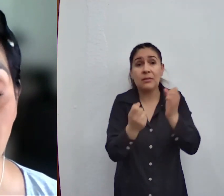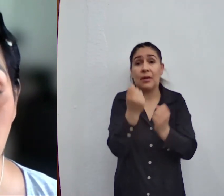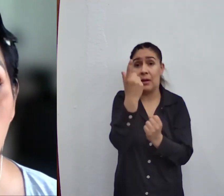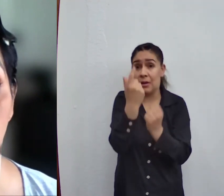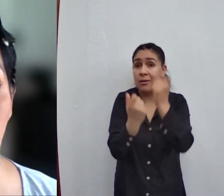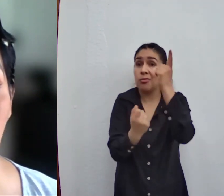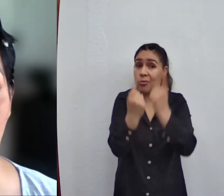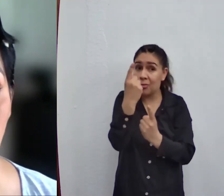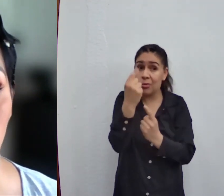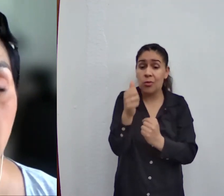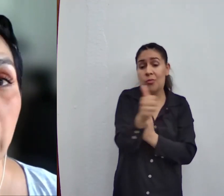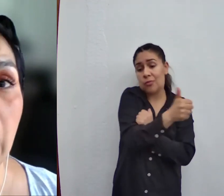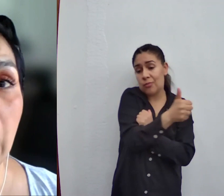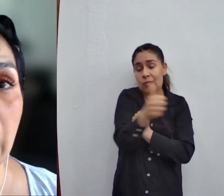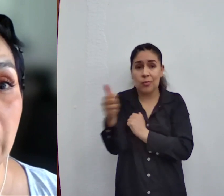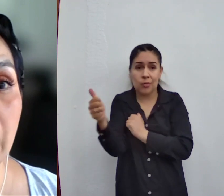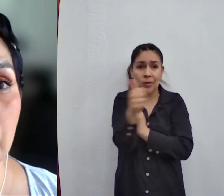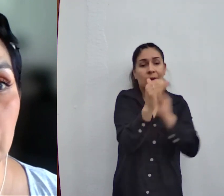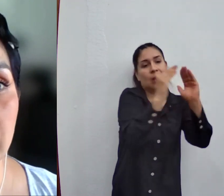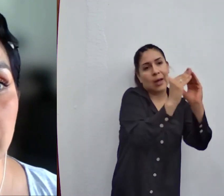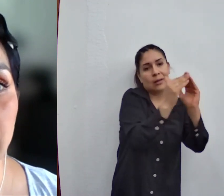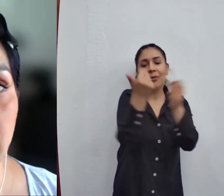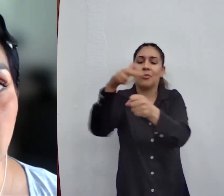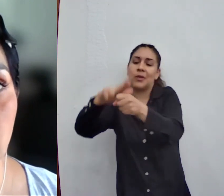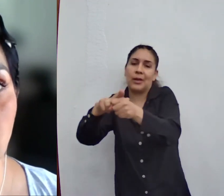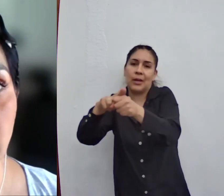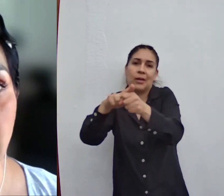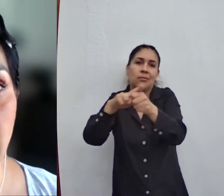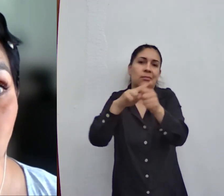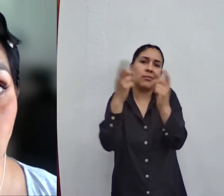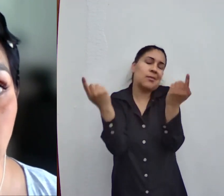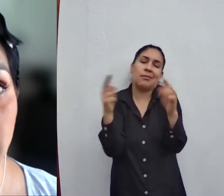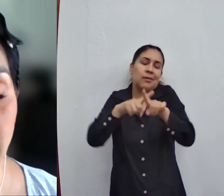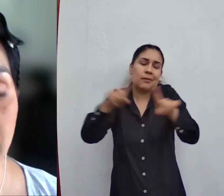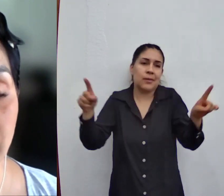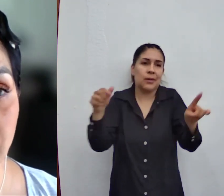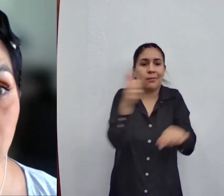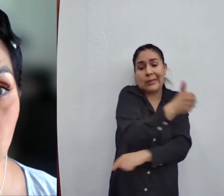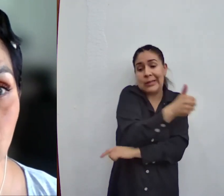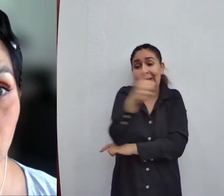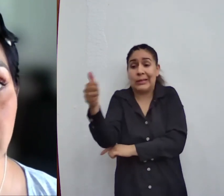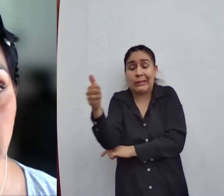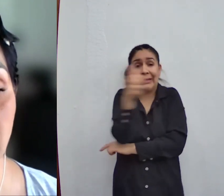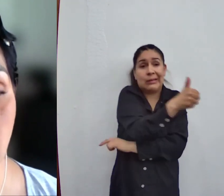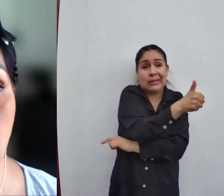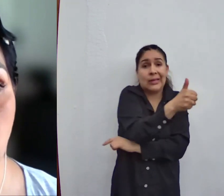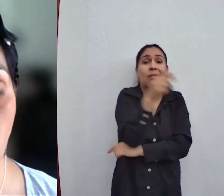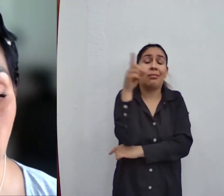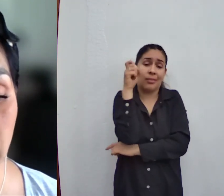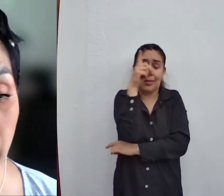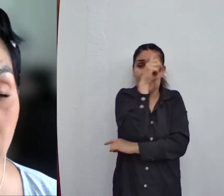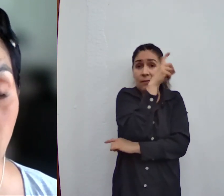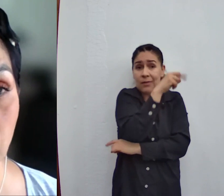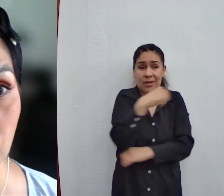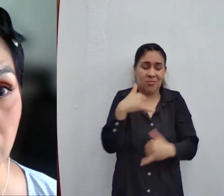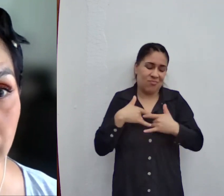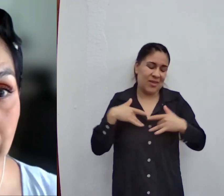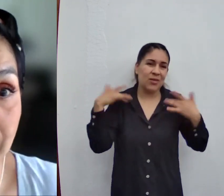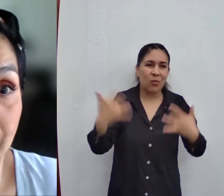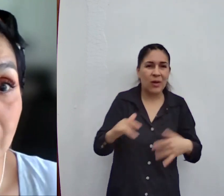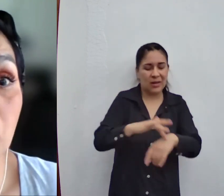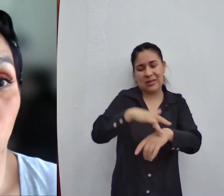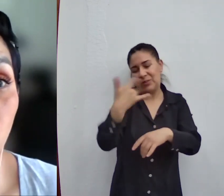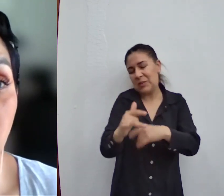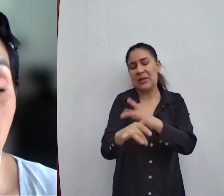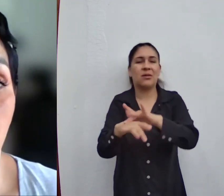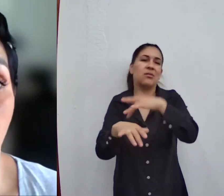muy doloroso. Y pues ir a buscar atención médica en las instituciones es también muy complicado porque